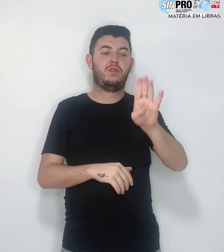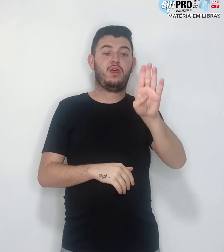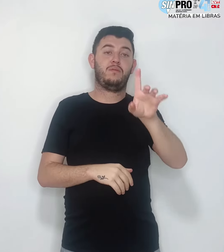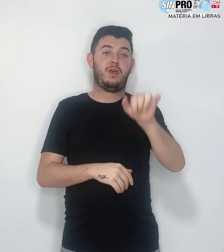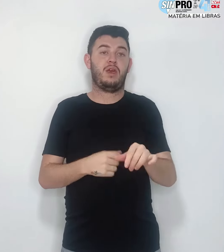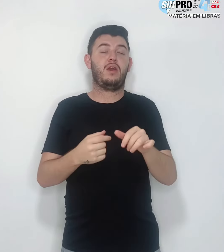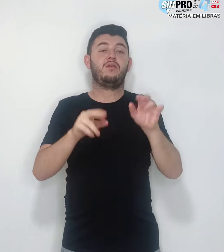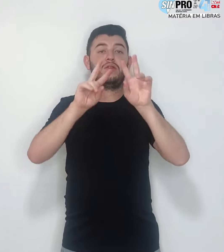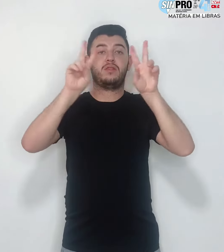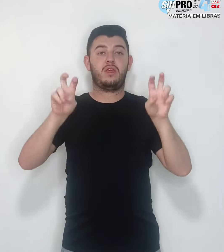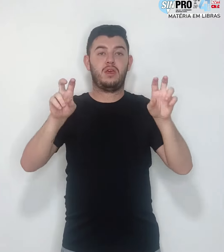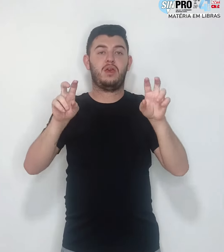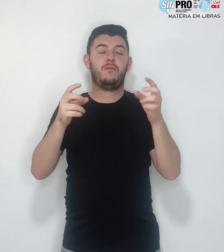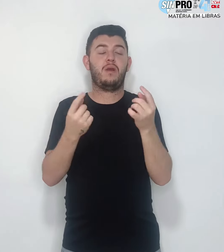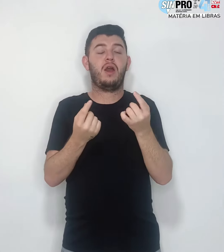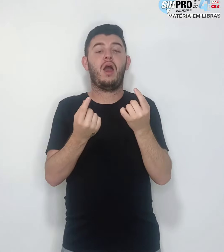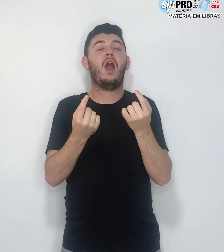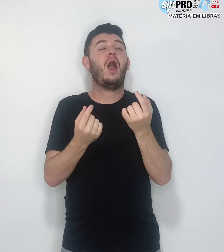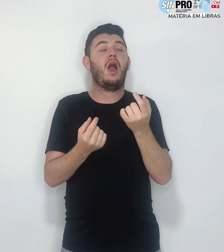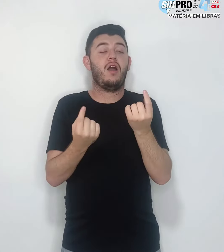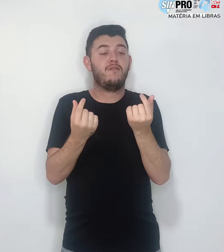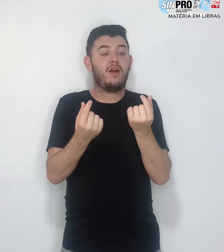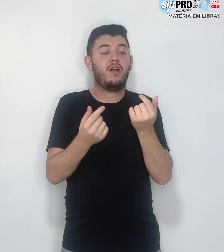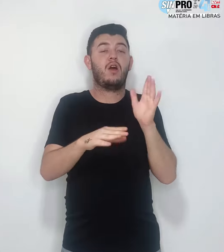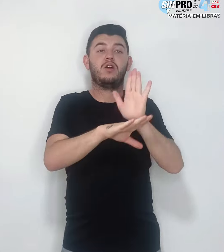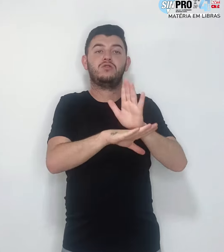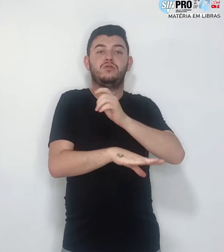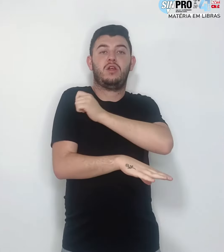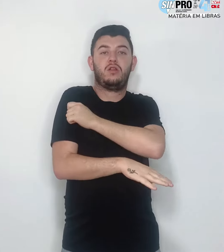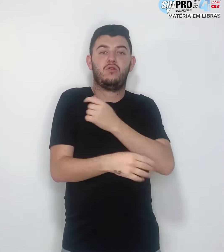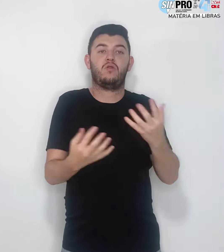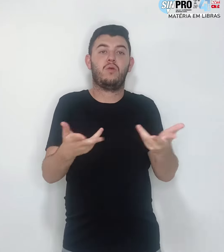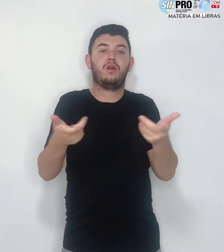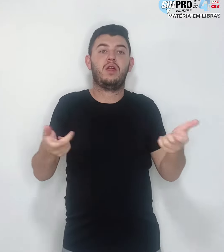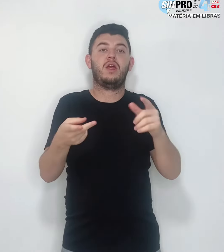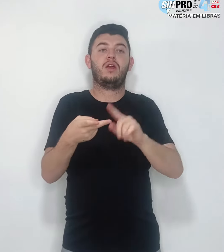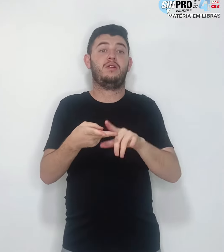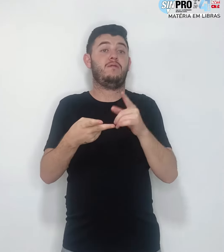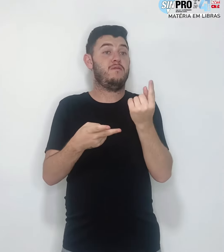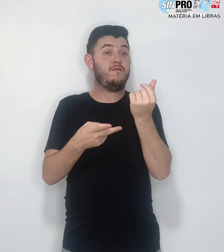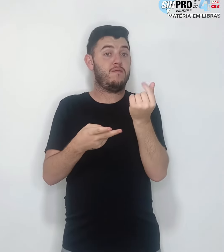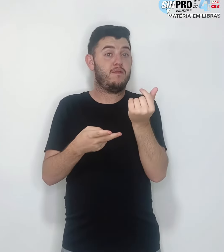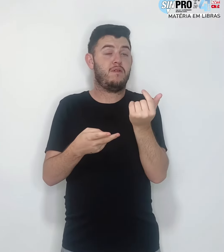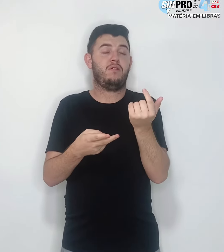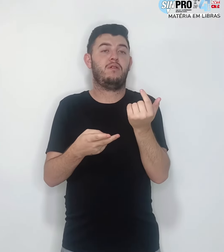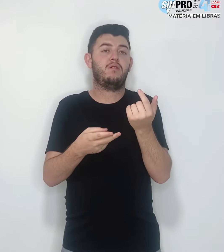aluno-qualidade, do piso do magistério e do piso dos profissionais da educação, por exemplo.